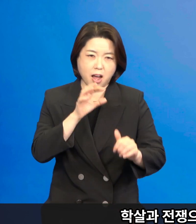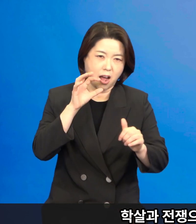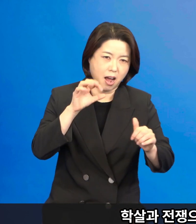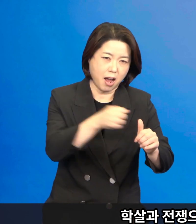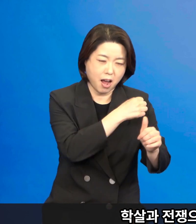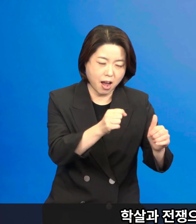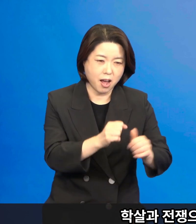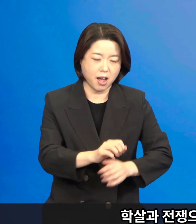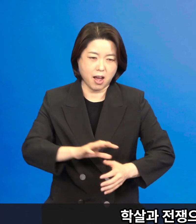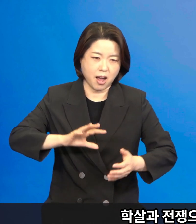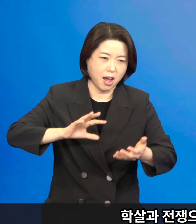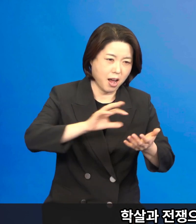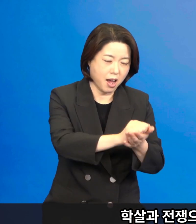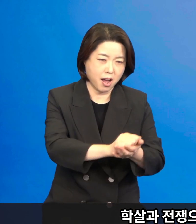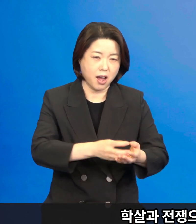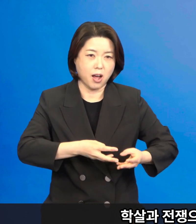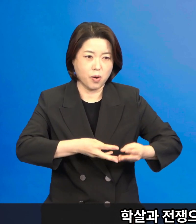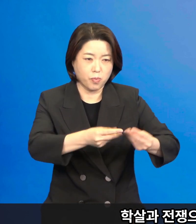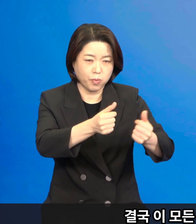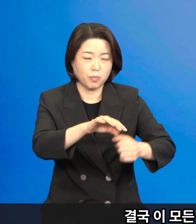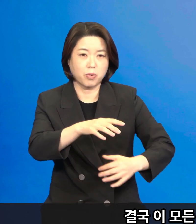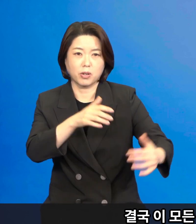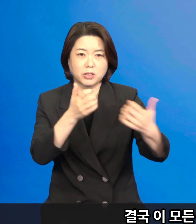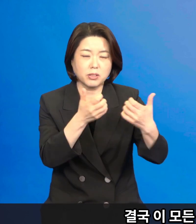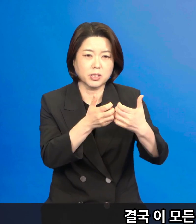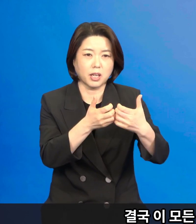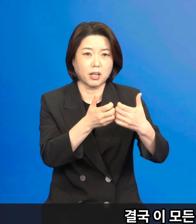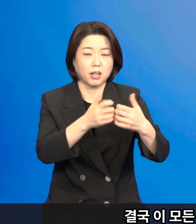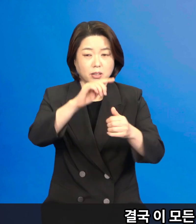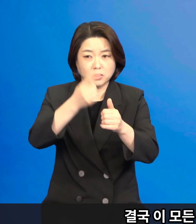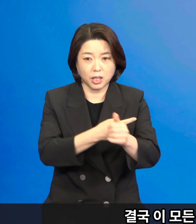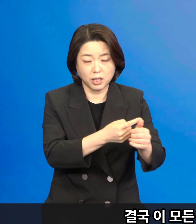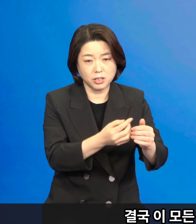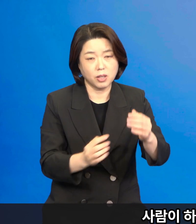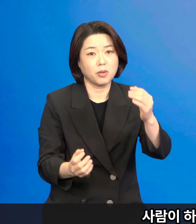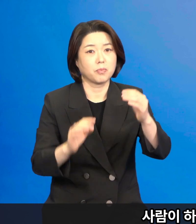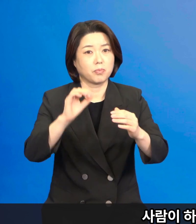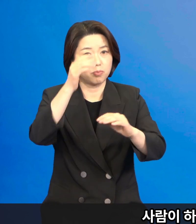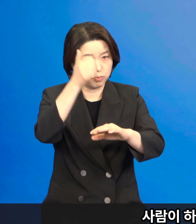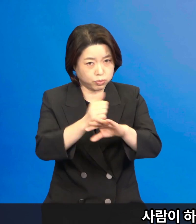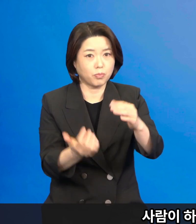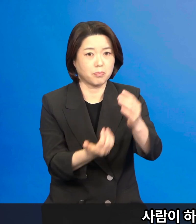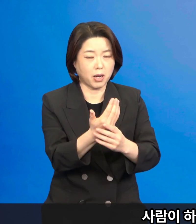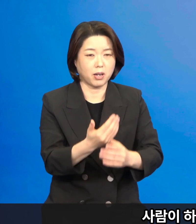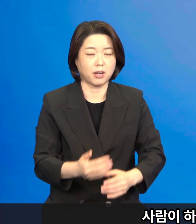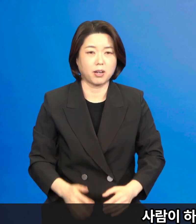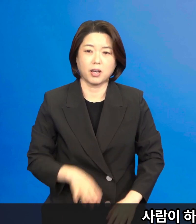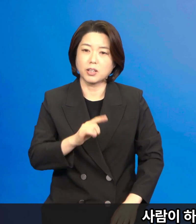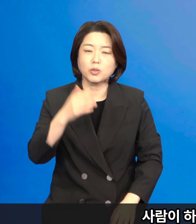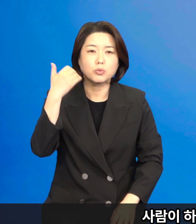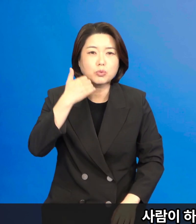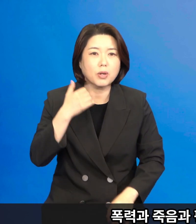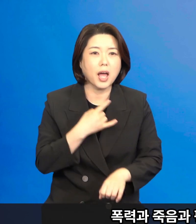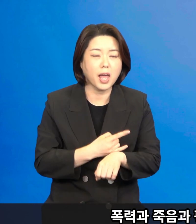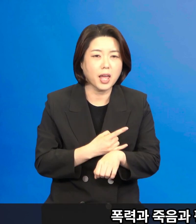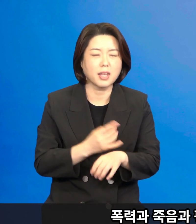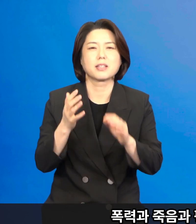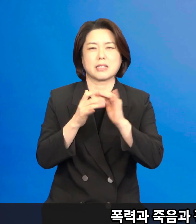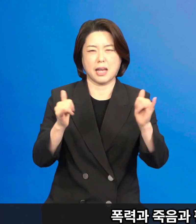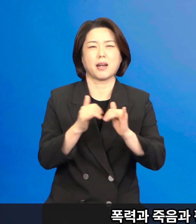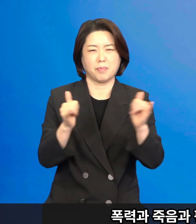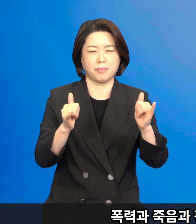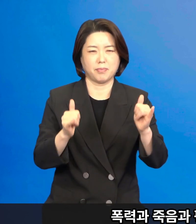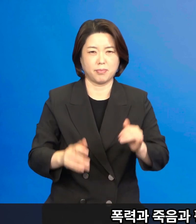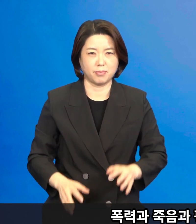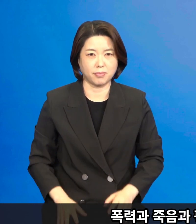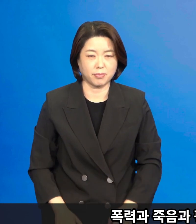학살과 전쟁으로까지 이어지는 거예요. 결국 이 모든 것이 누가 하는 겁니까? 사람이 하는 거 아니겠습니까? 폭력과